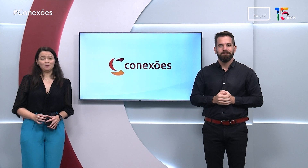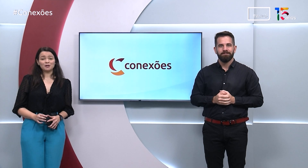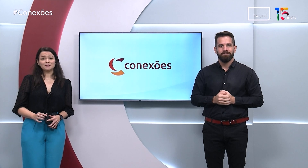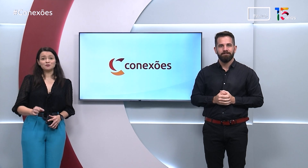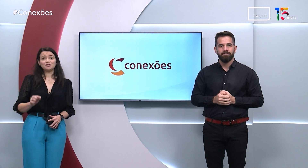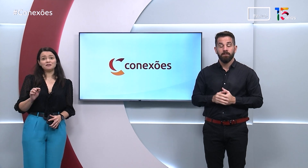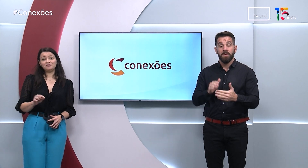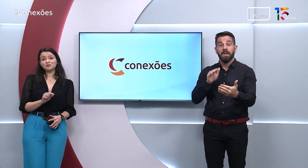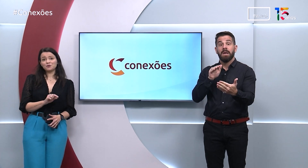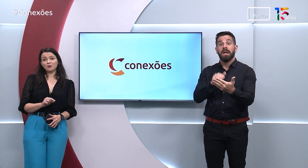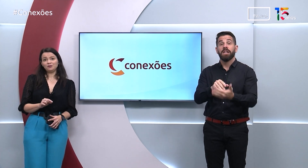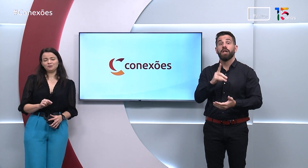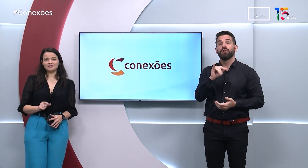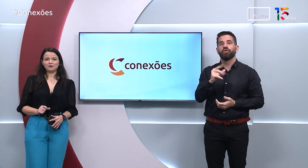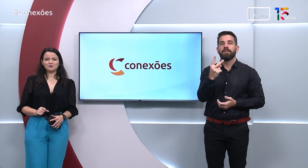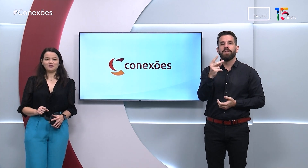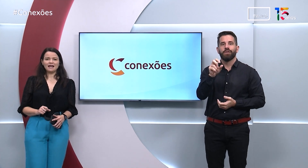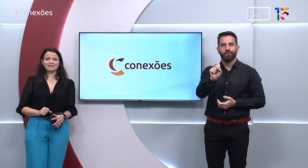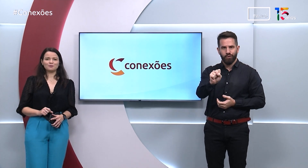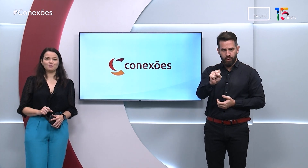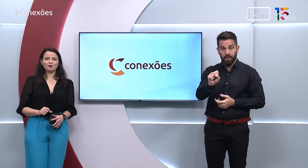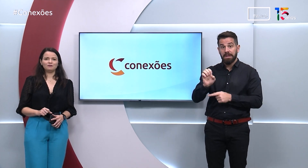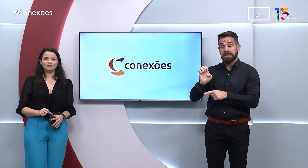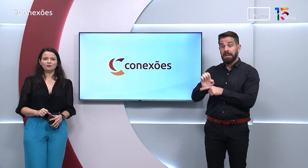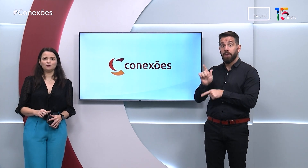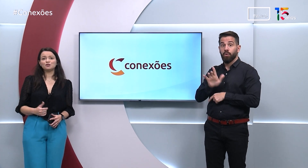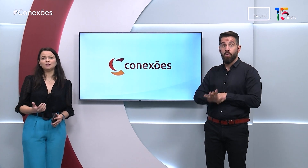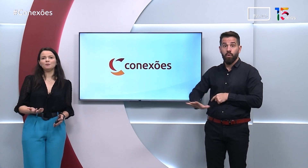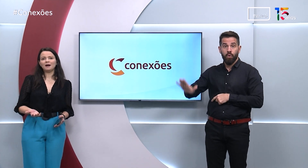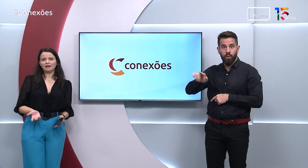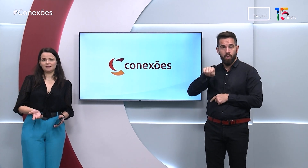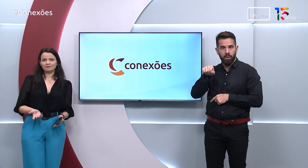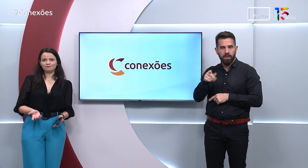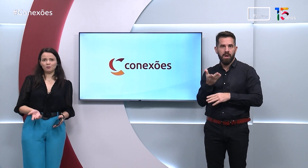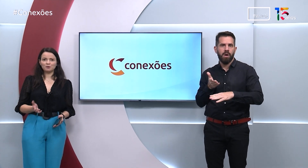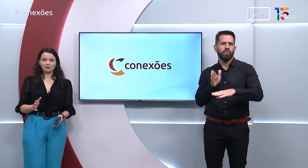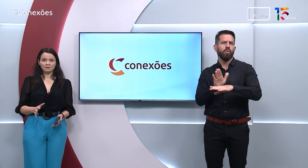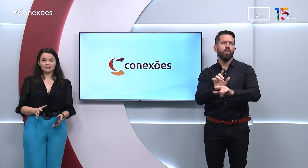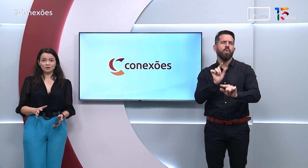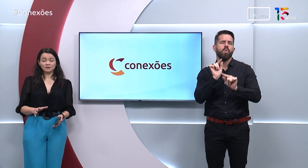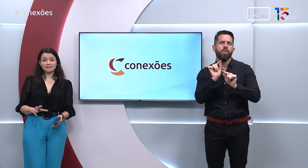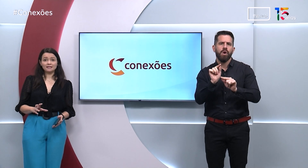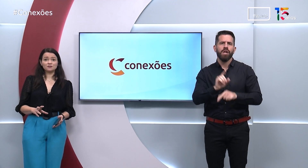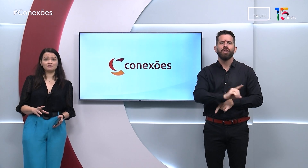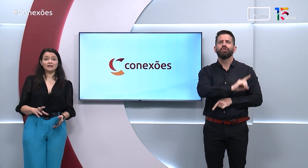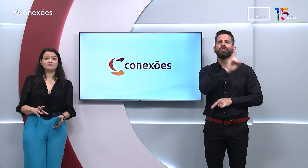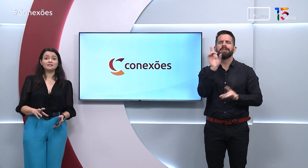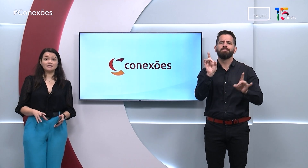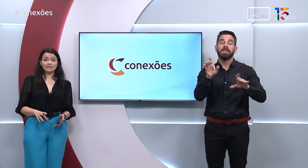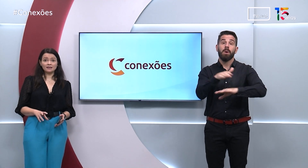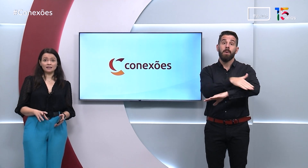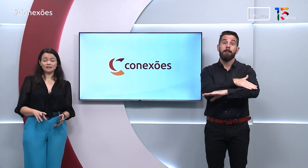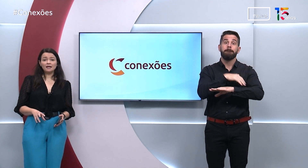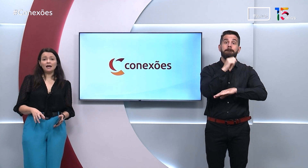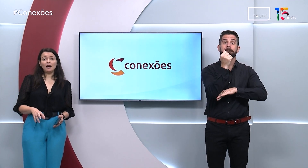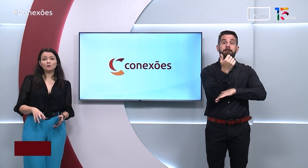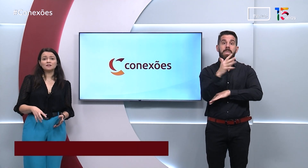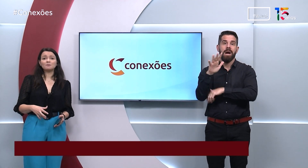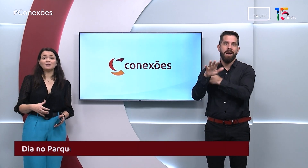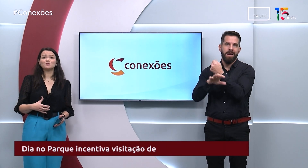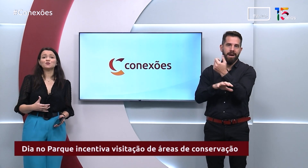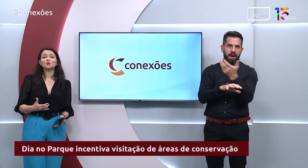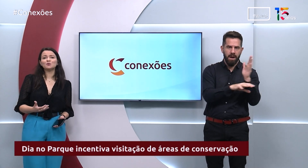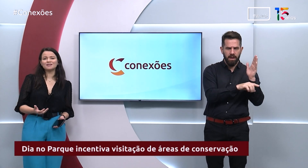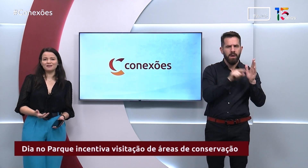Bom, e até o próximo dia 28, o estado de Goiás promove o Dia do Parque, uma programação para incentivar a visita